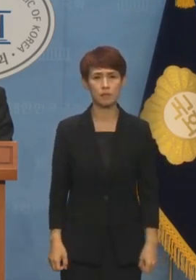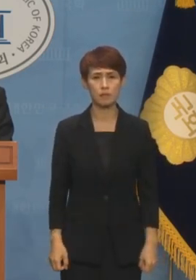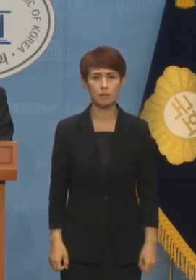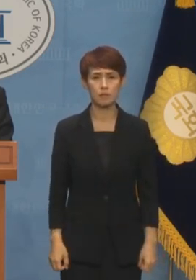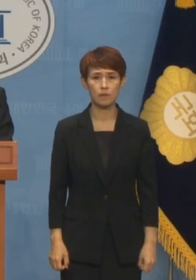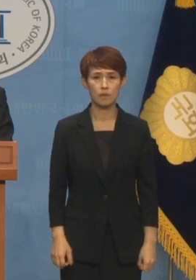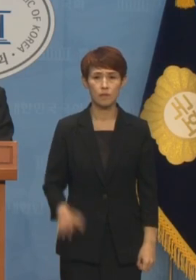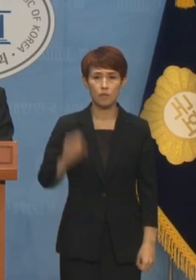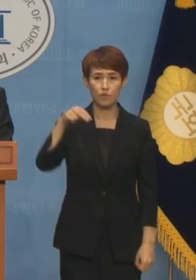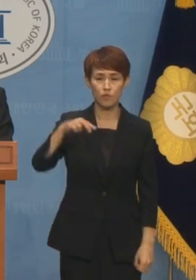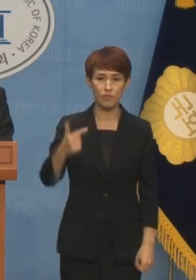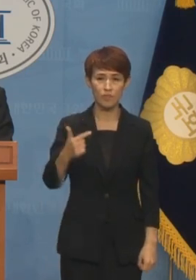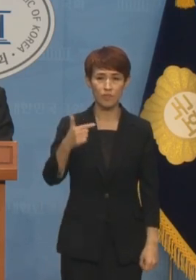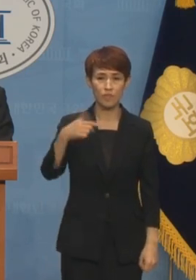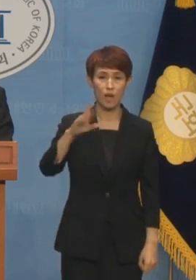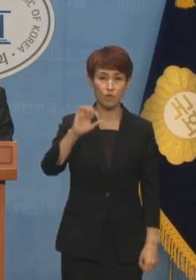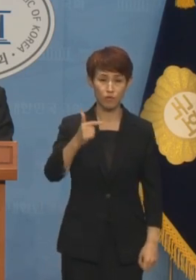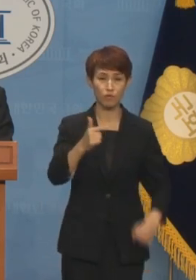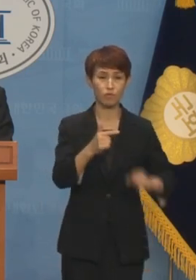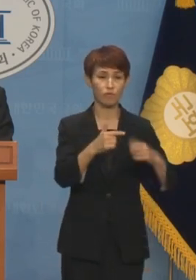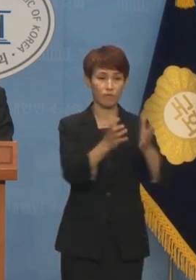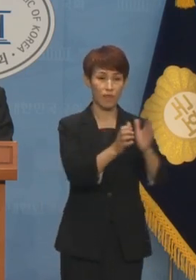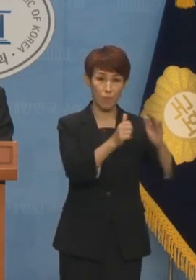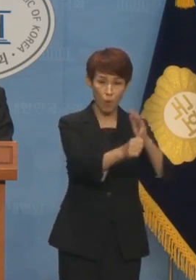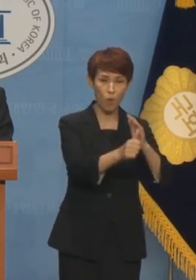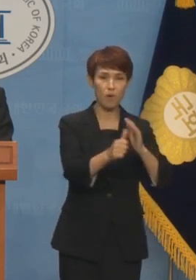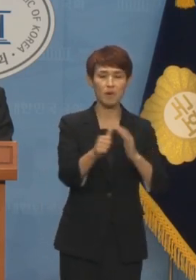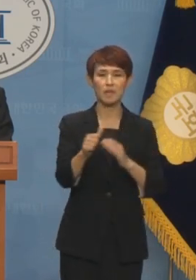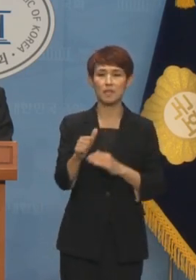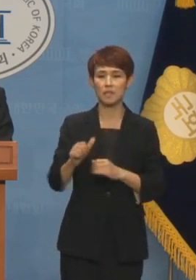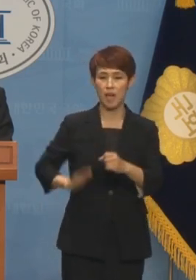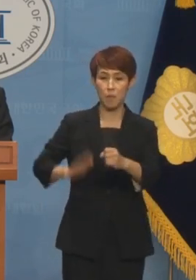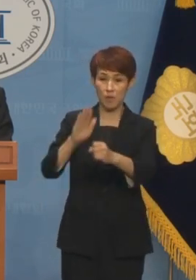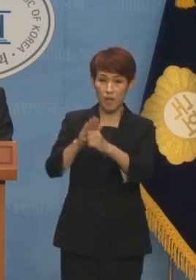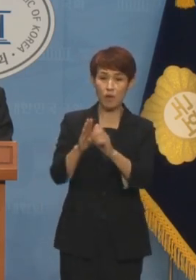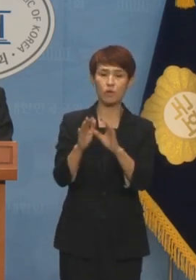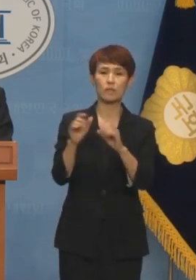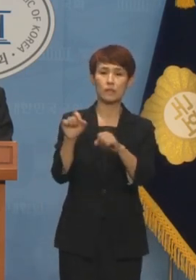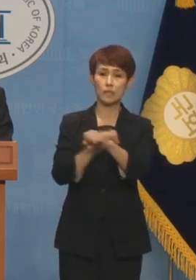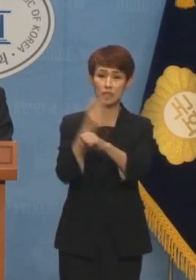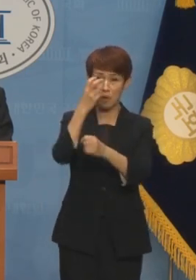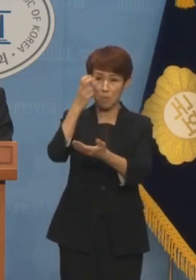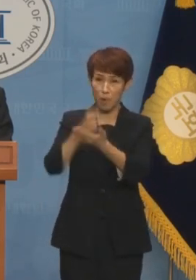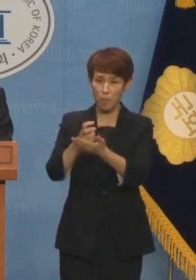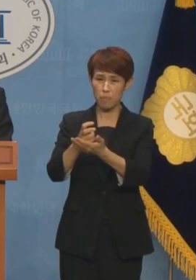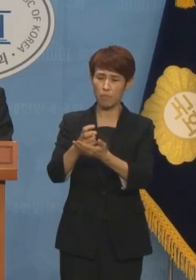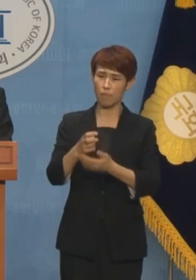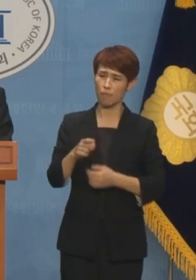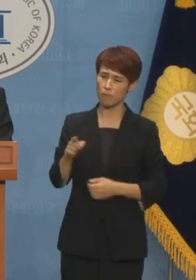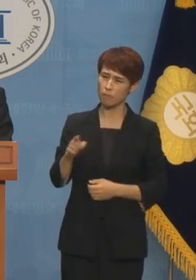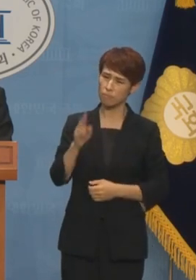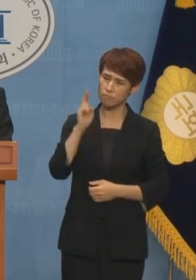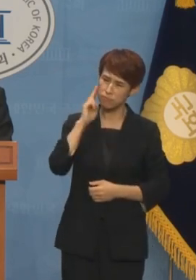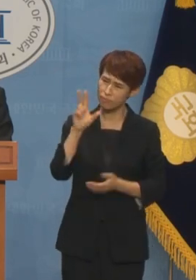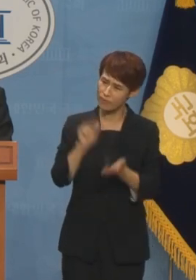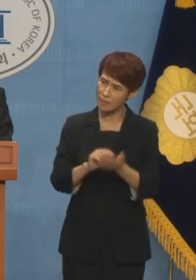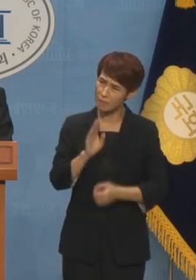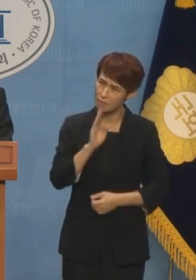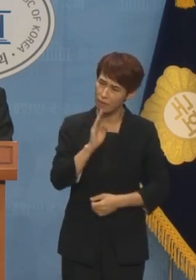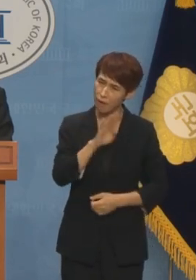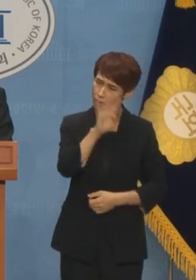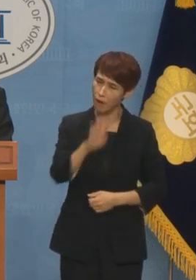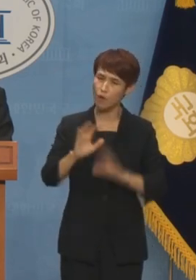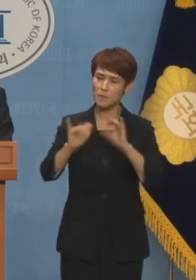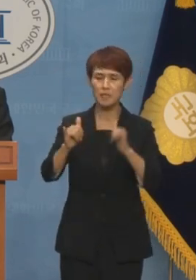심지어 윤재옥 원내대표는 해병대원 특검법과 관련해 그 정도로 심각한 문제인지는 국민적